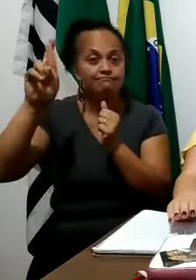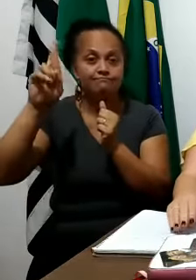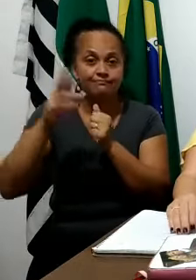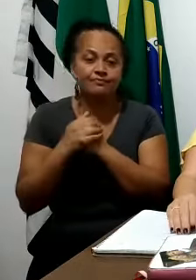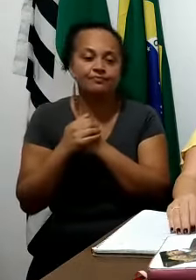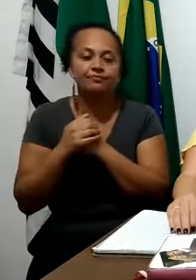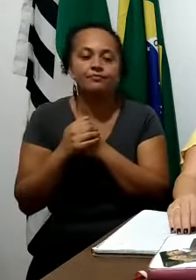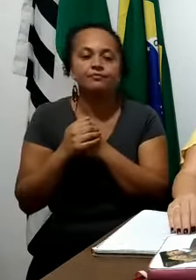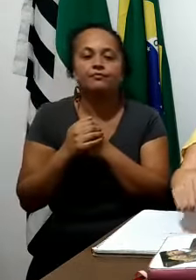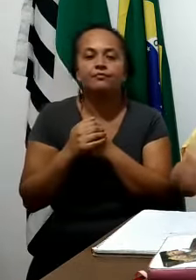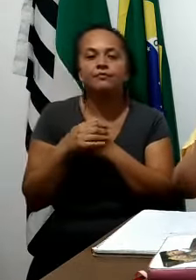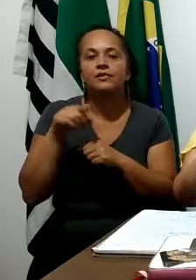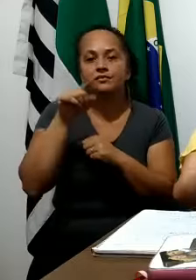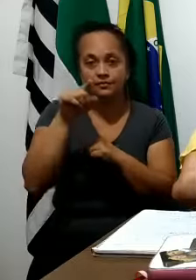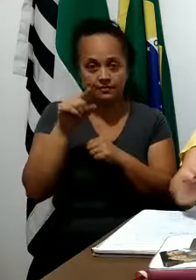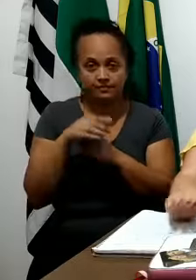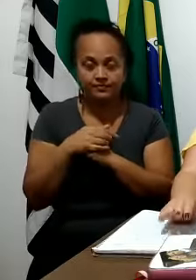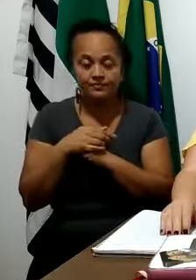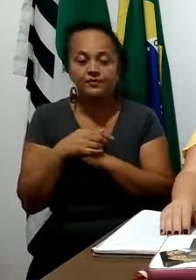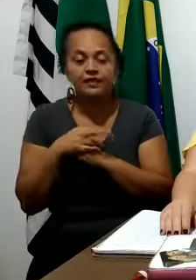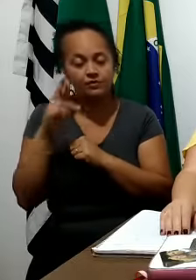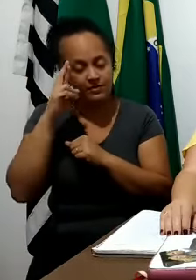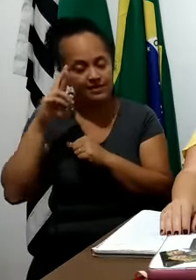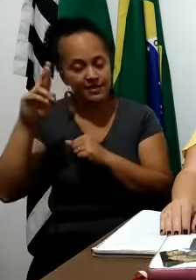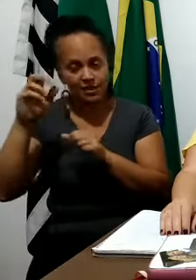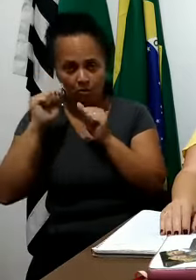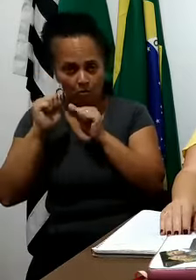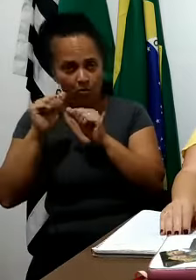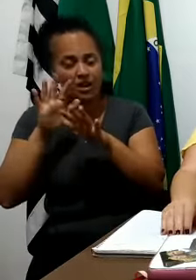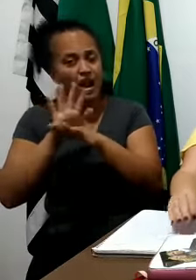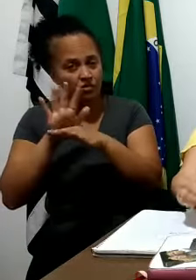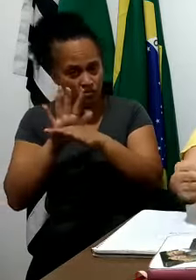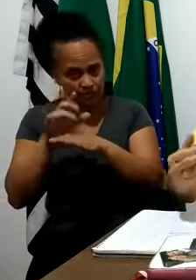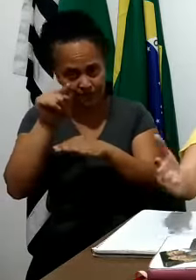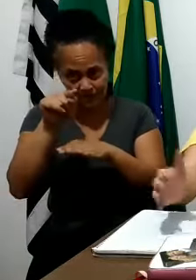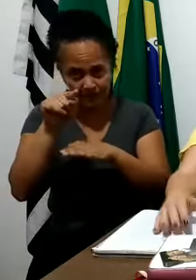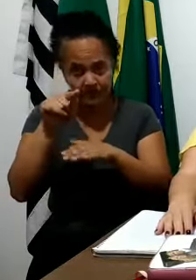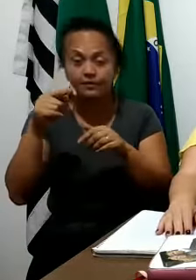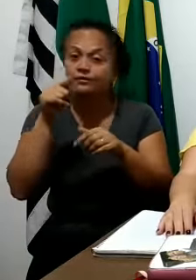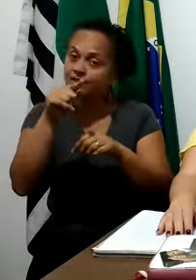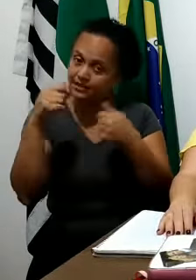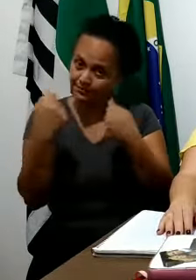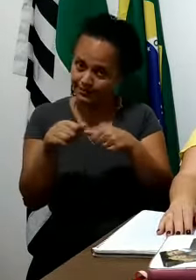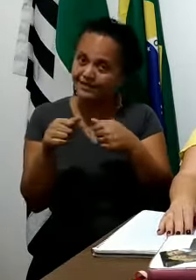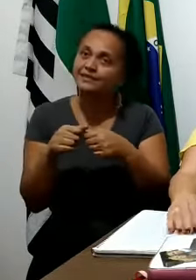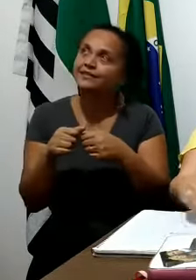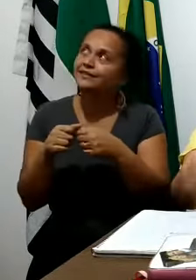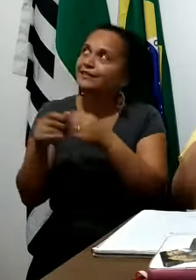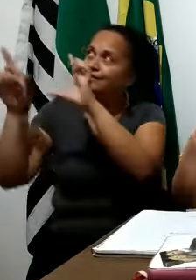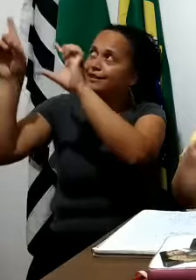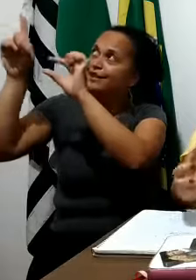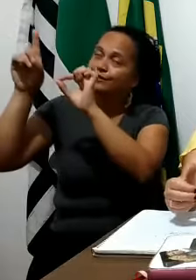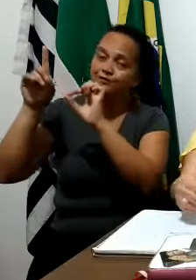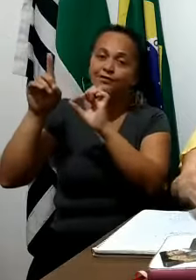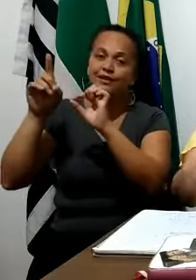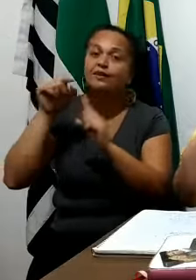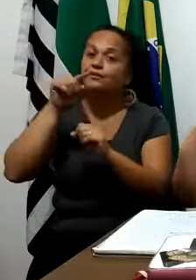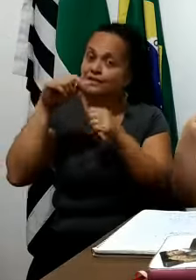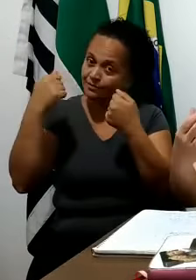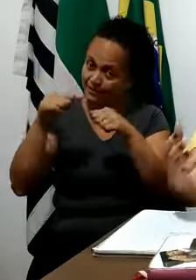fazer alguma coisa na sua vida, você tem que dar essa condição para Ele, né? E você querer conhecer mais dele, conhecer essas coisas